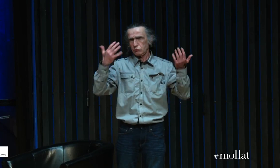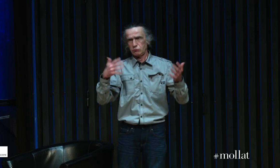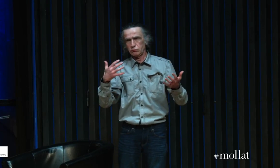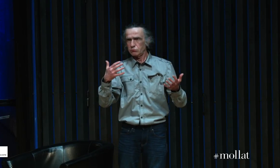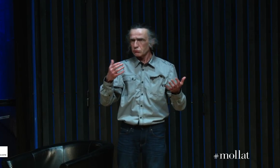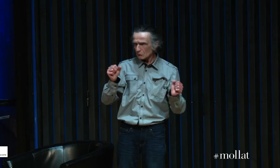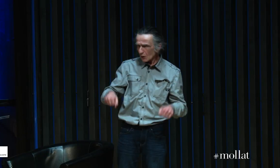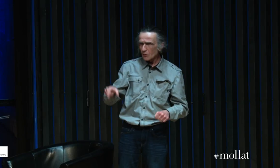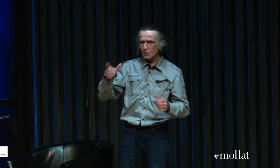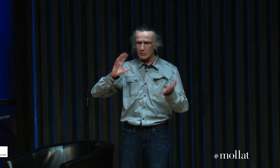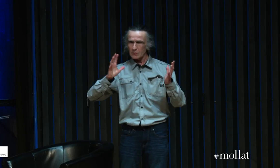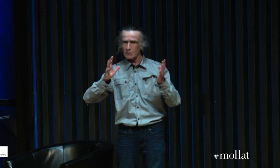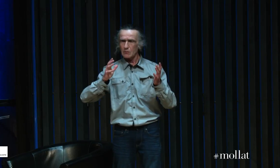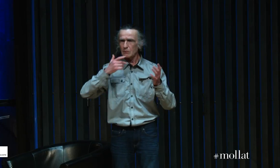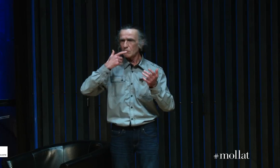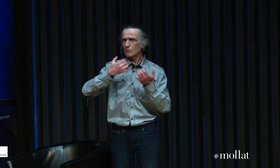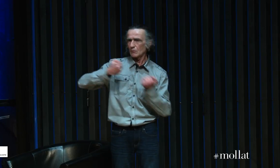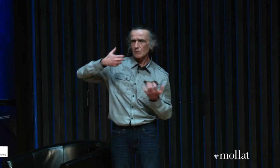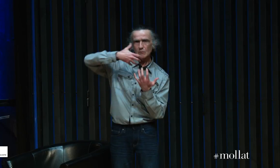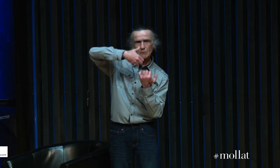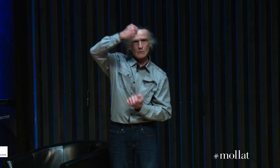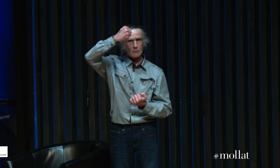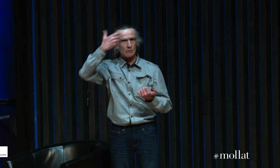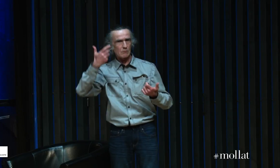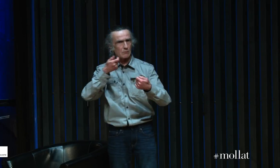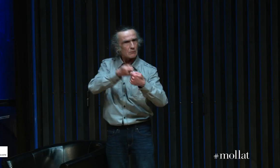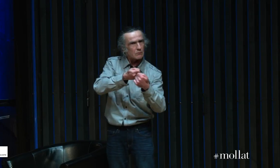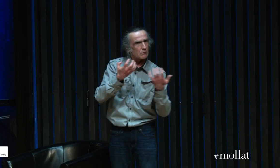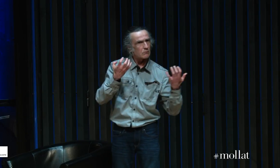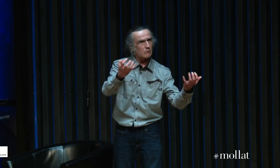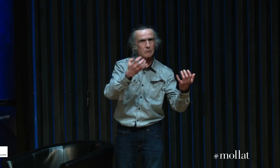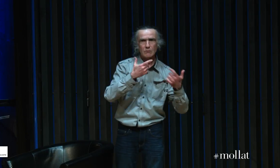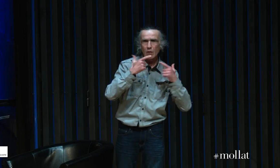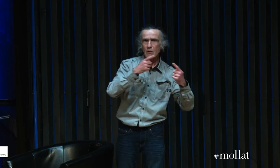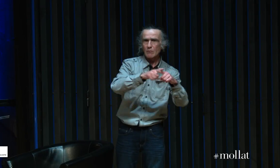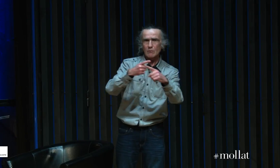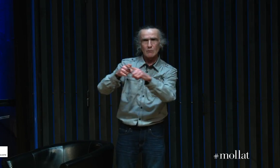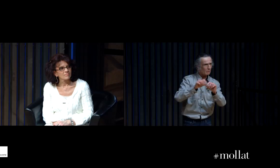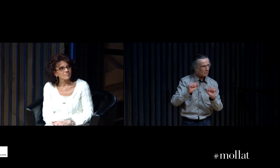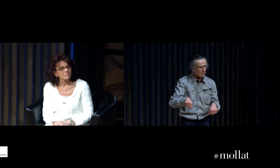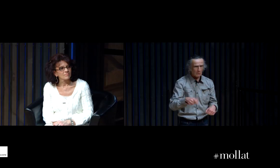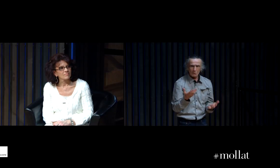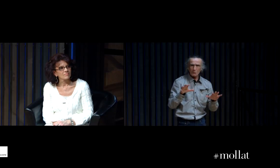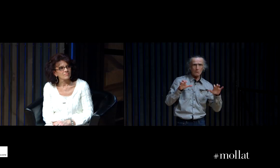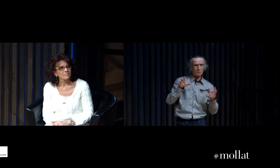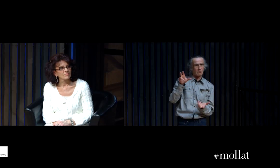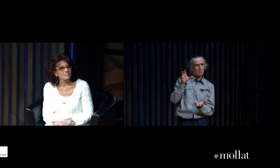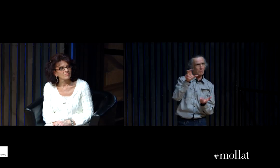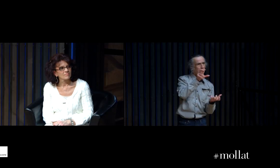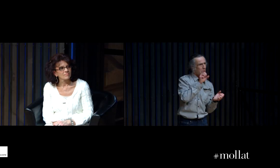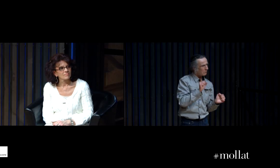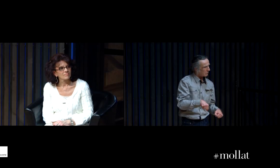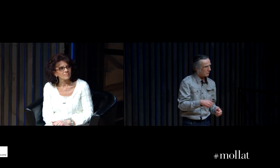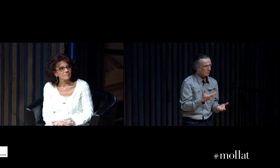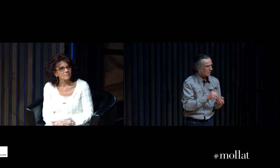interprète. On peut parler et puis de différents sujets, des sujets vraiment très techniques aussi. On va pouvoir travailler sur ce qu'on